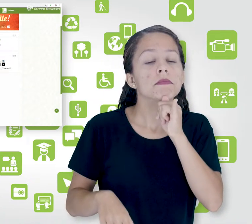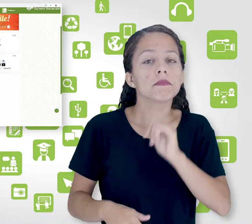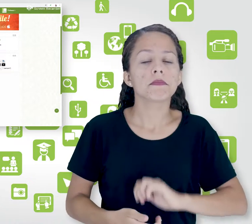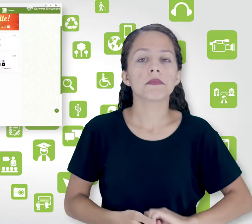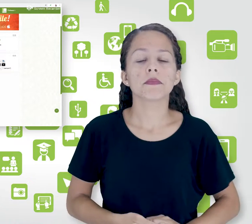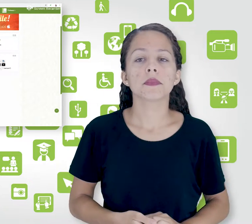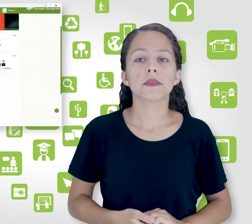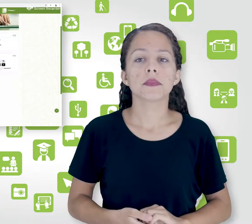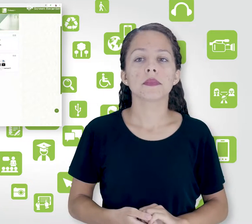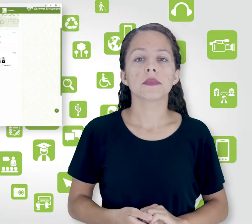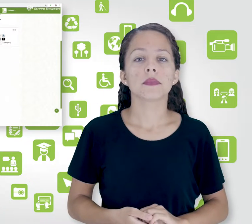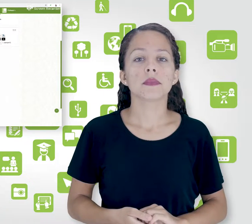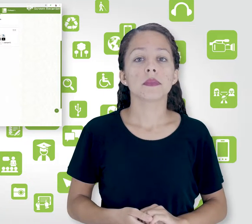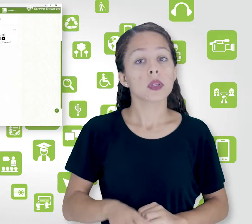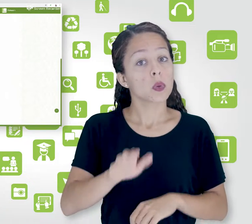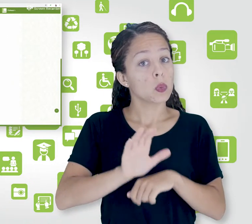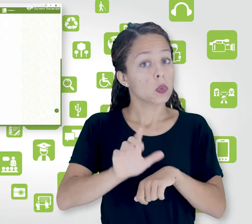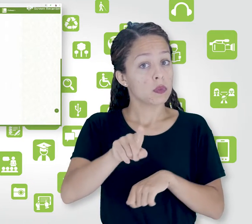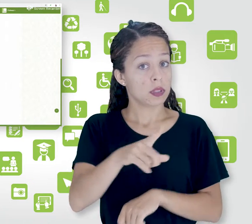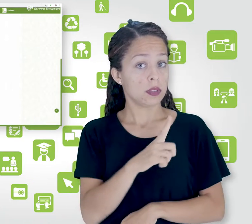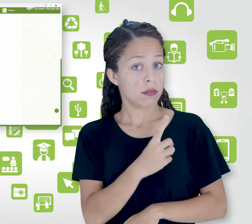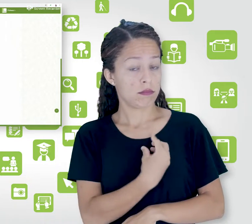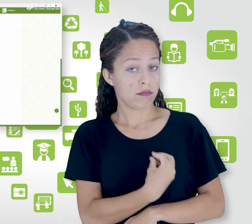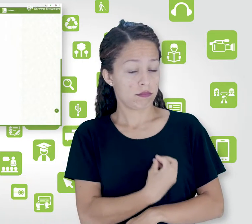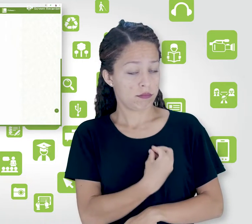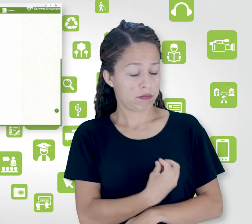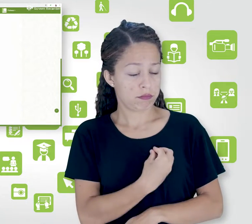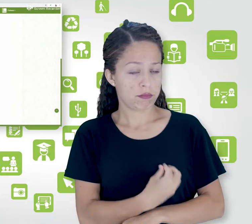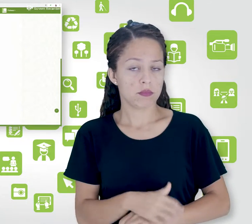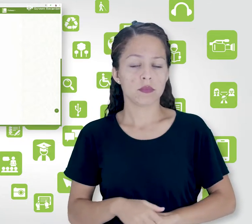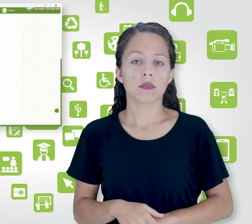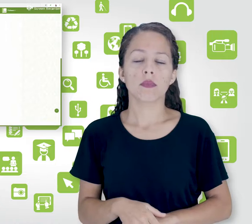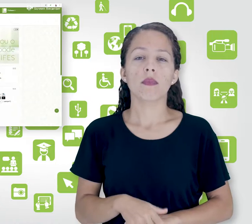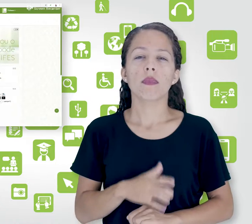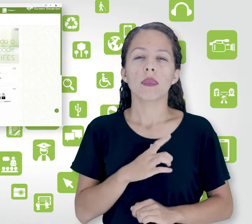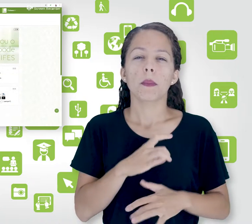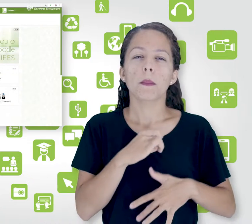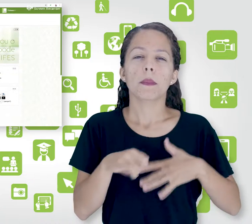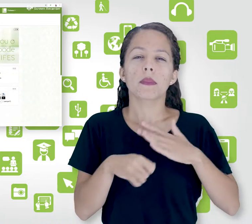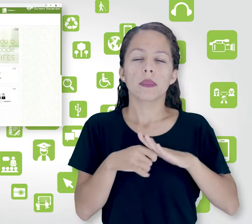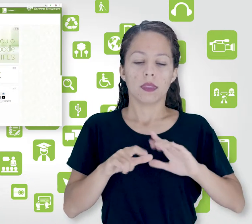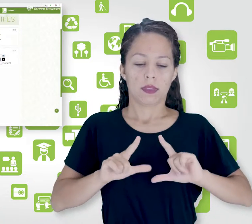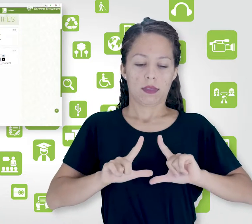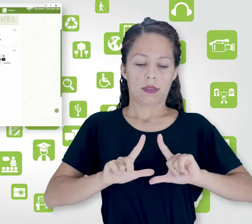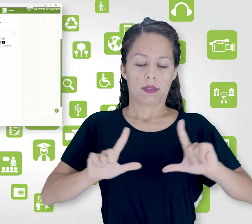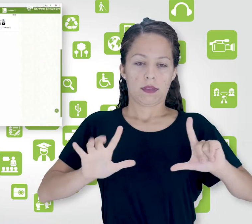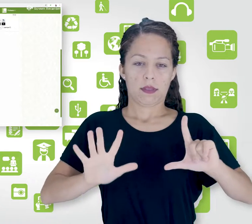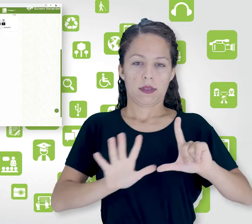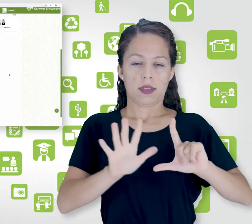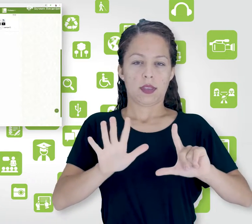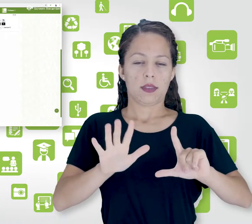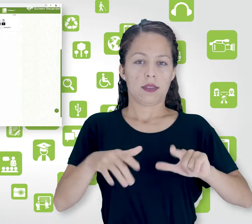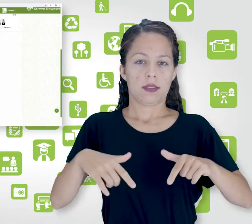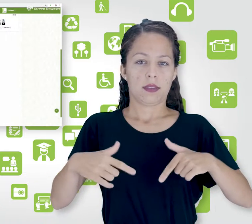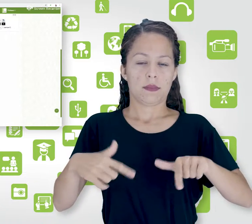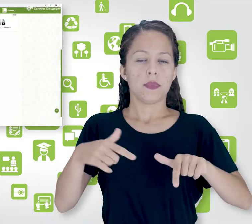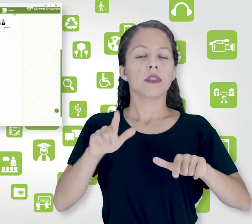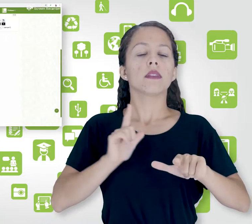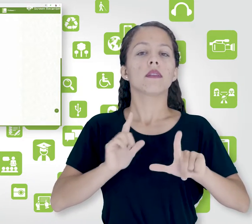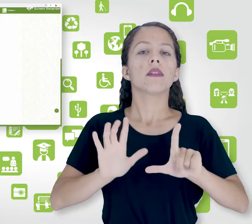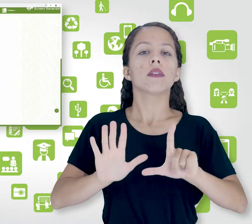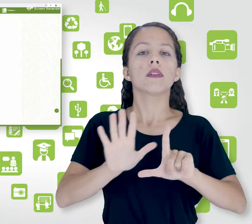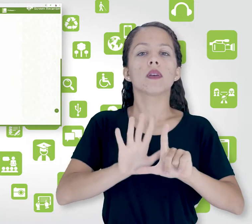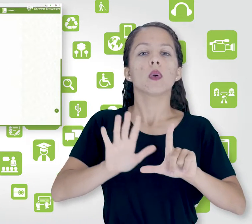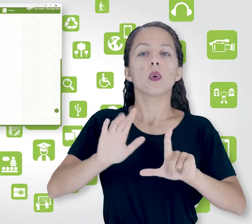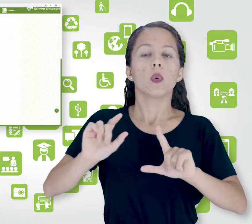acessar os cursos tá bom é os cursos dos quais você participa então ou vai estar aqui embaixo você vem com essa aqui é a área de trabalho